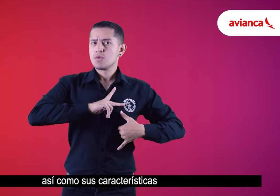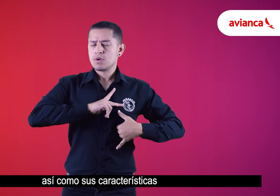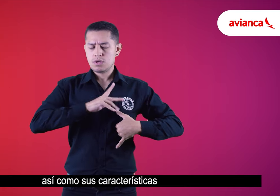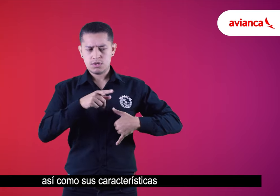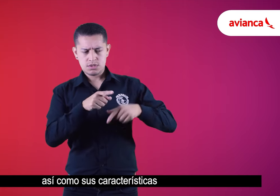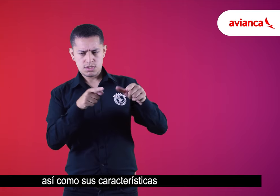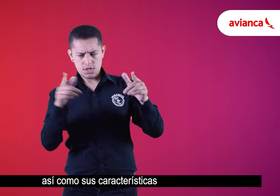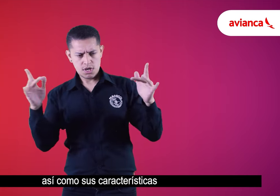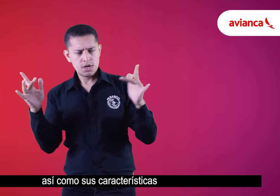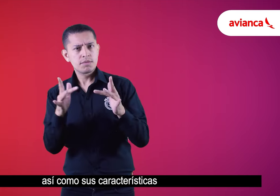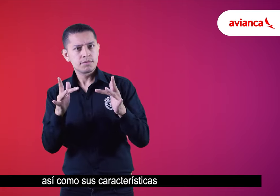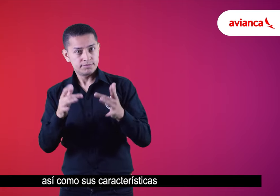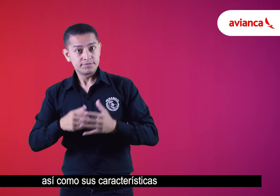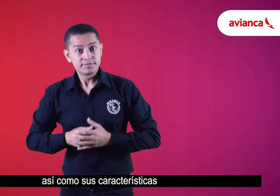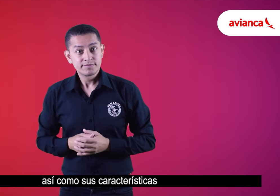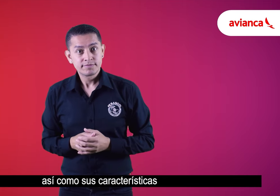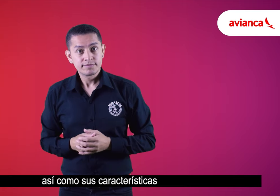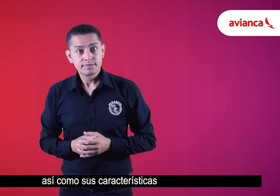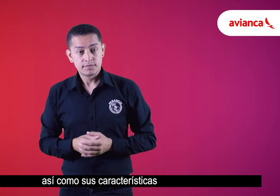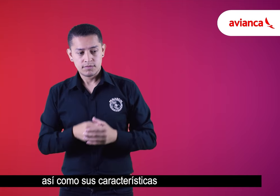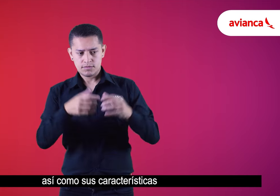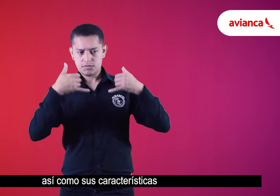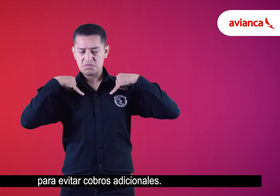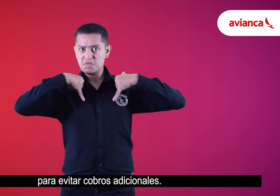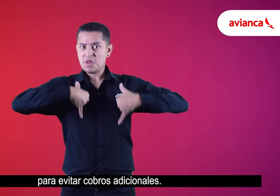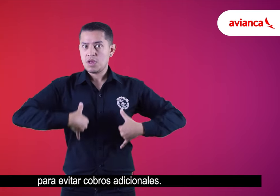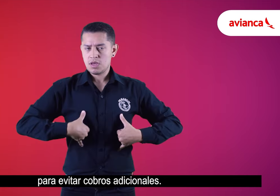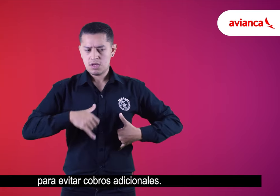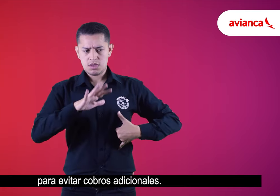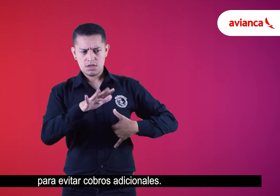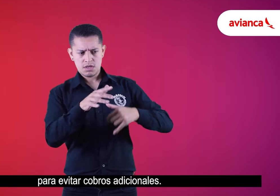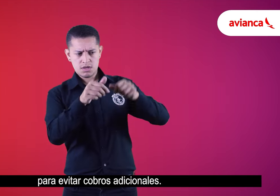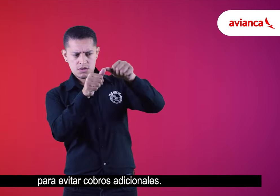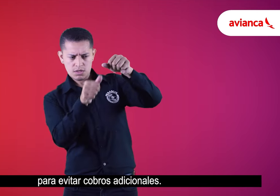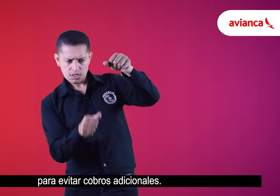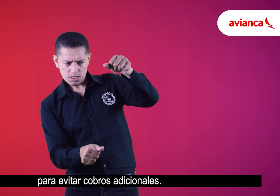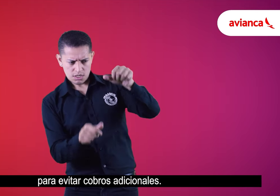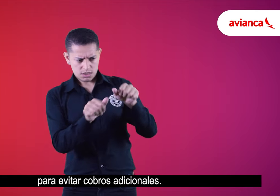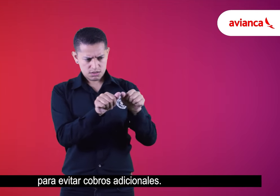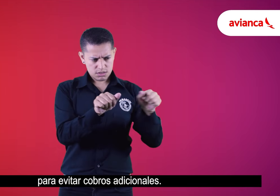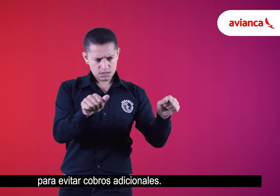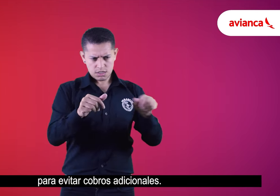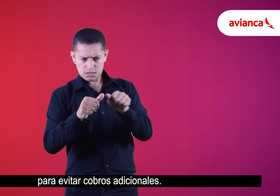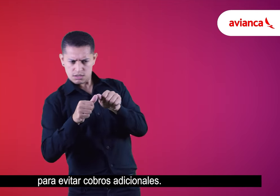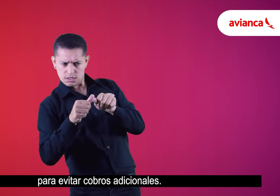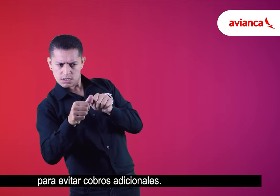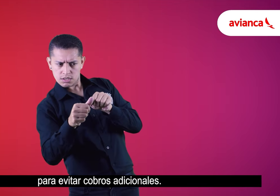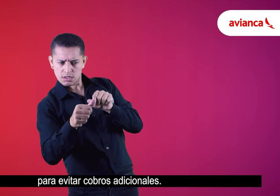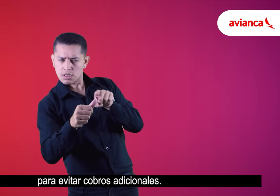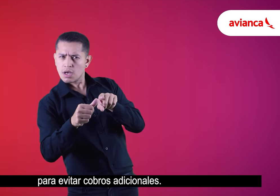así como sus características para evitar cobros adicionales.